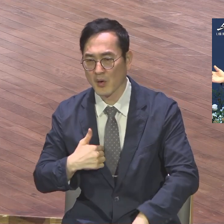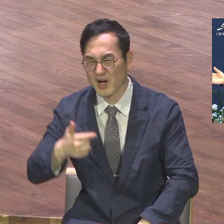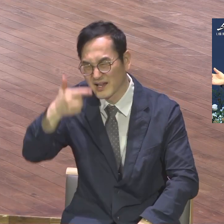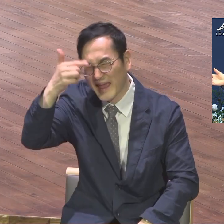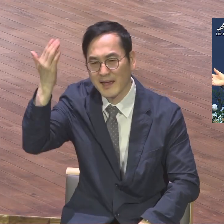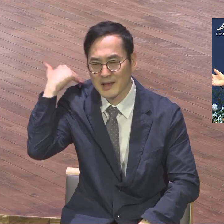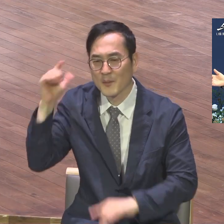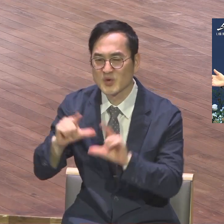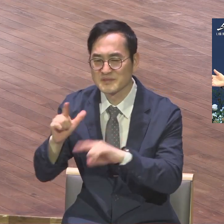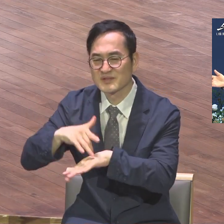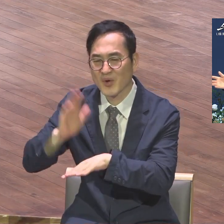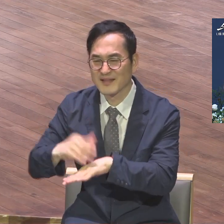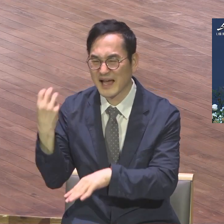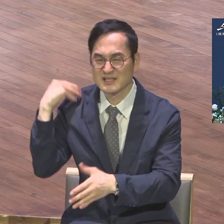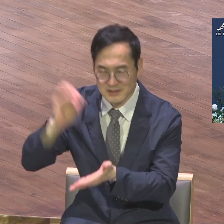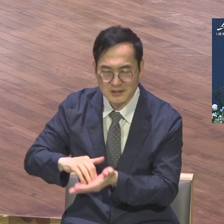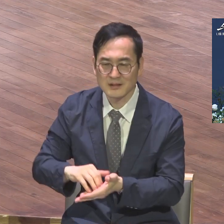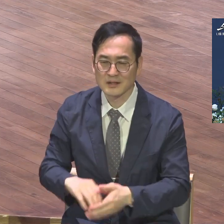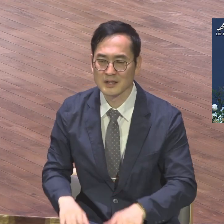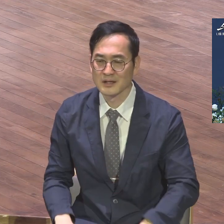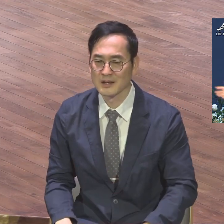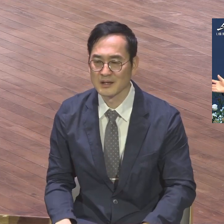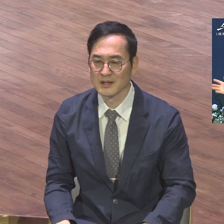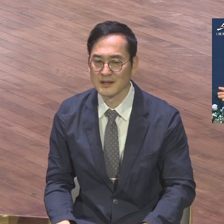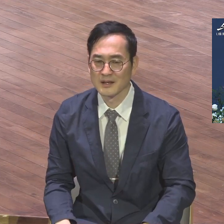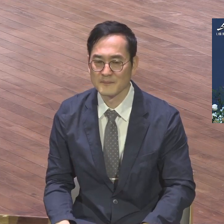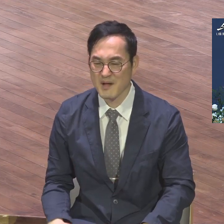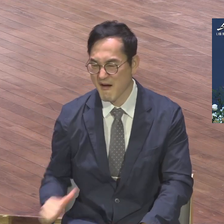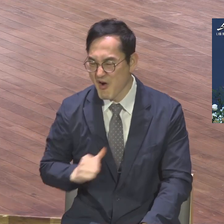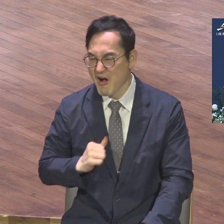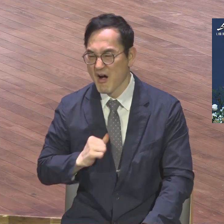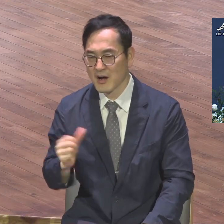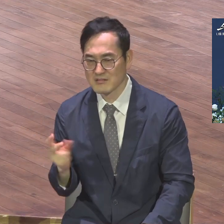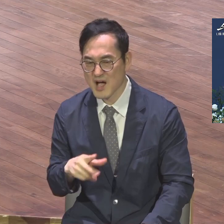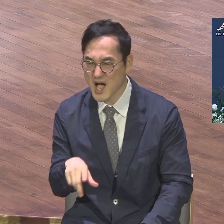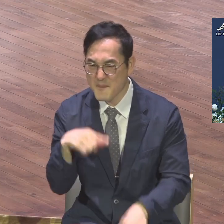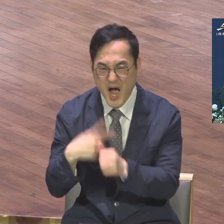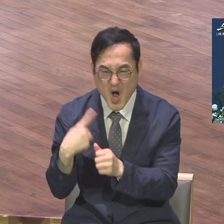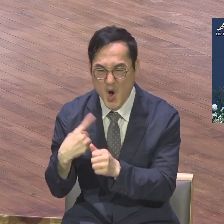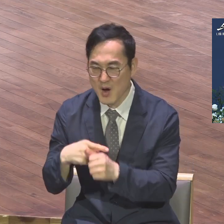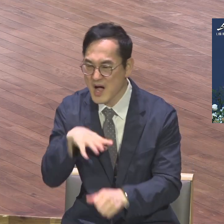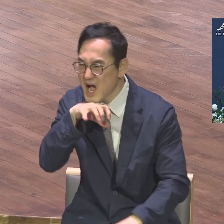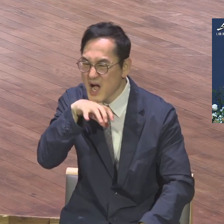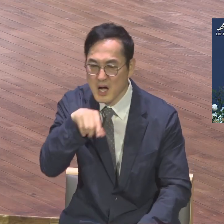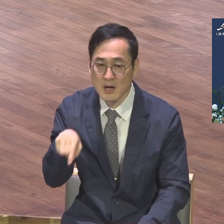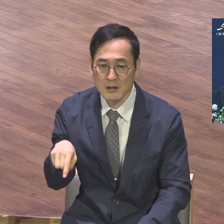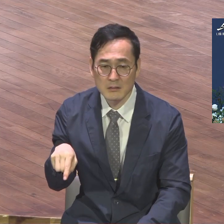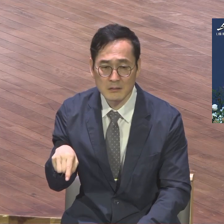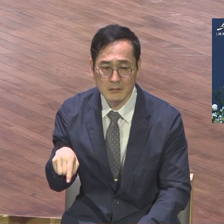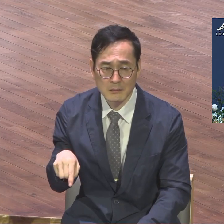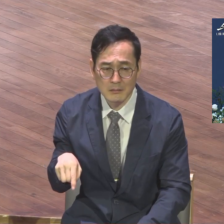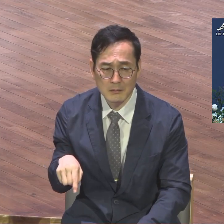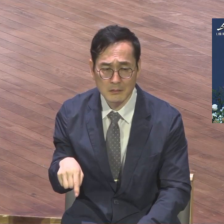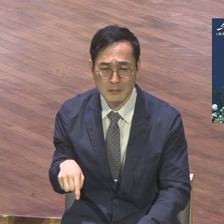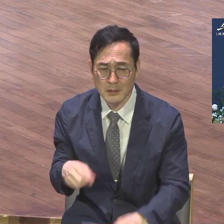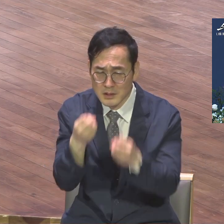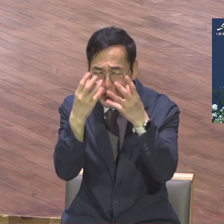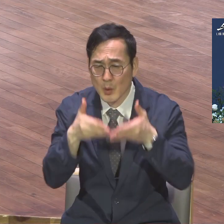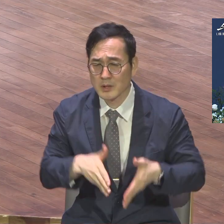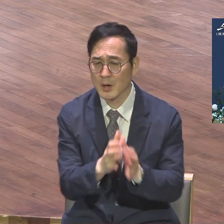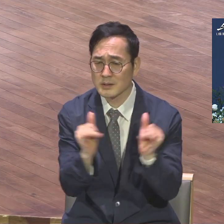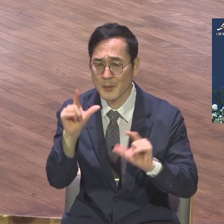돌아가. 옛날 너 습관으로 돌아가 버려. 그게 뭐 믿는 자입니까? 그게 뭐 거듭난